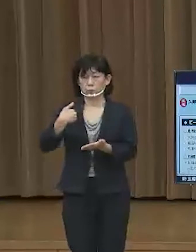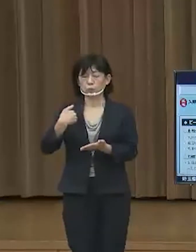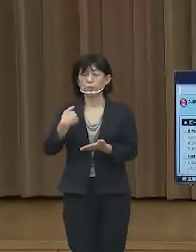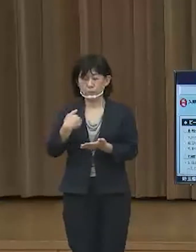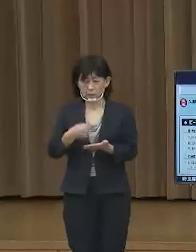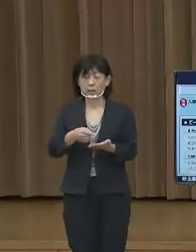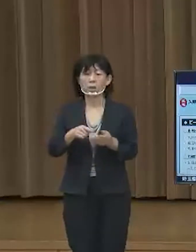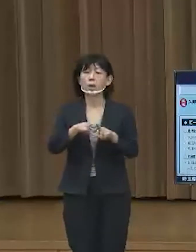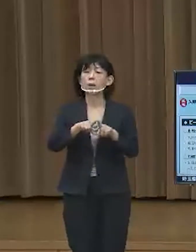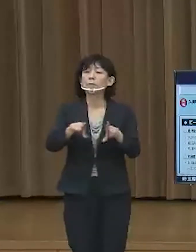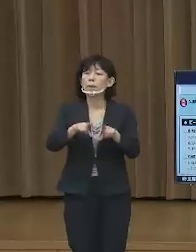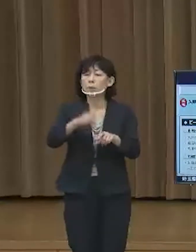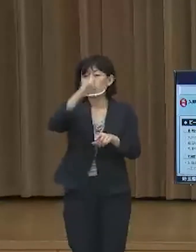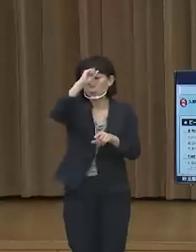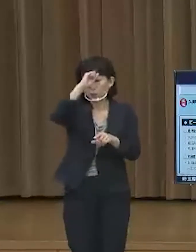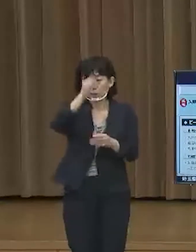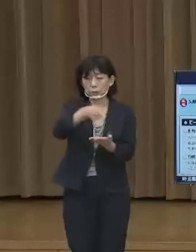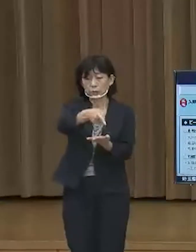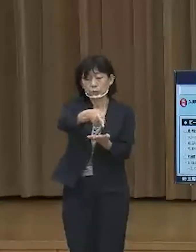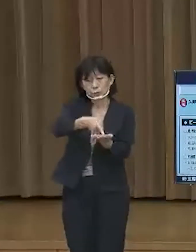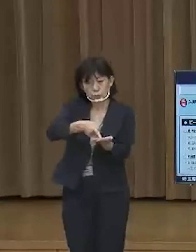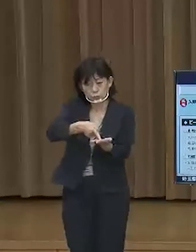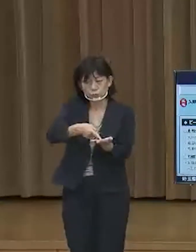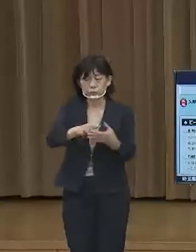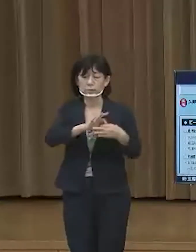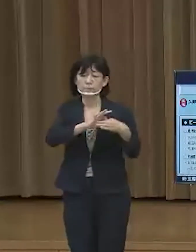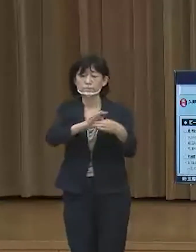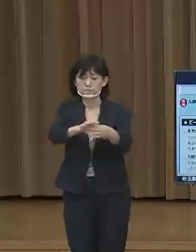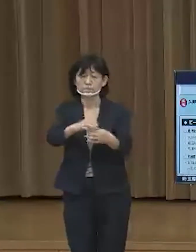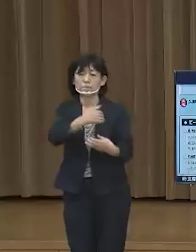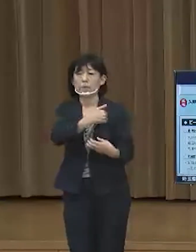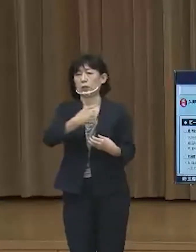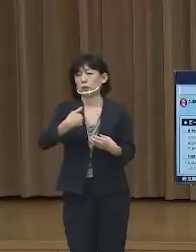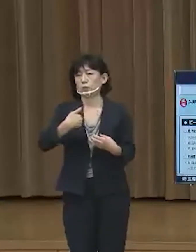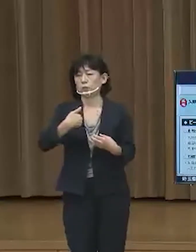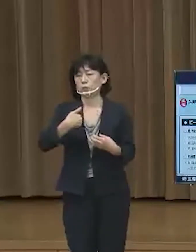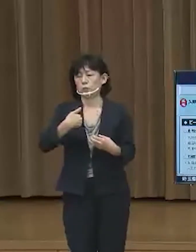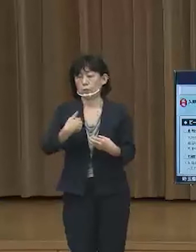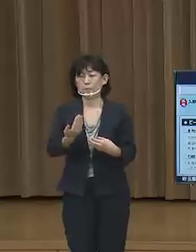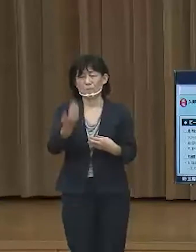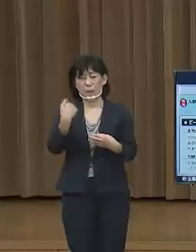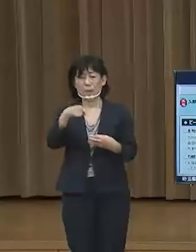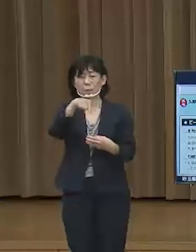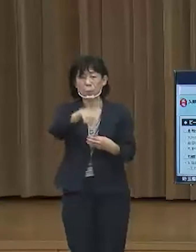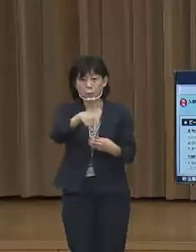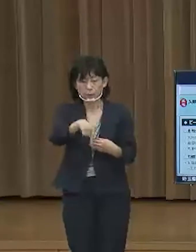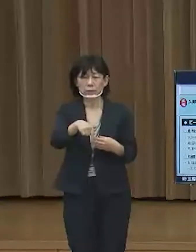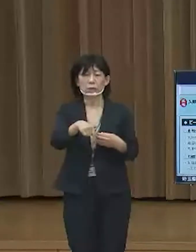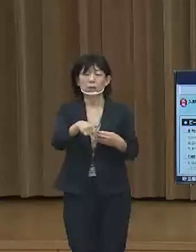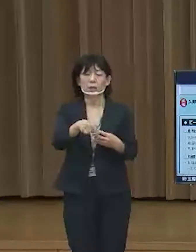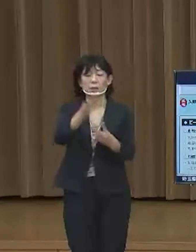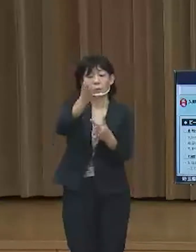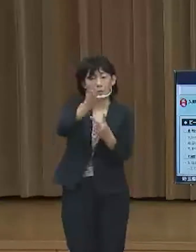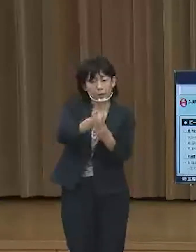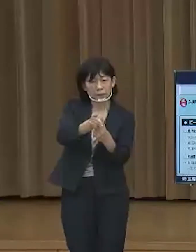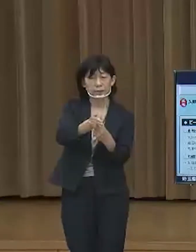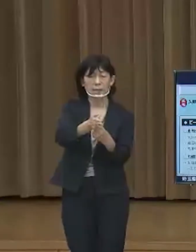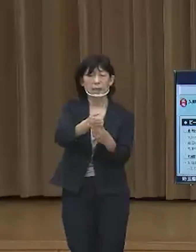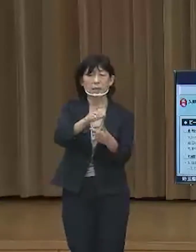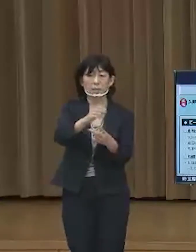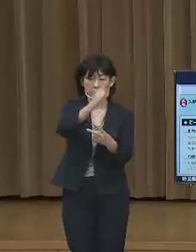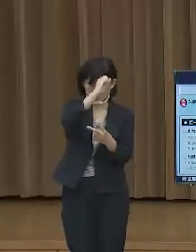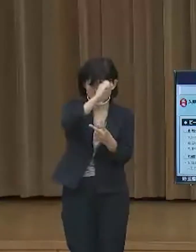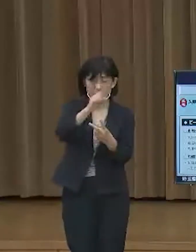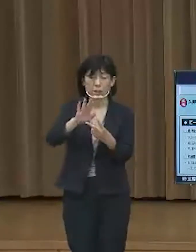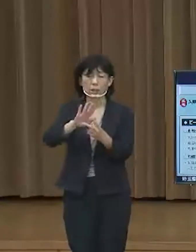復など、一般病床、この一般病床を潰していたものを外に出すことによって、一般病床の機能回復が見込ま